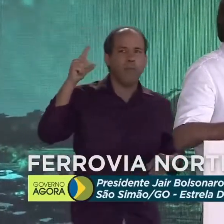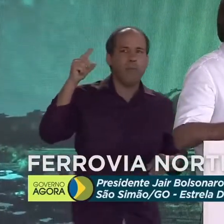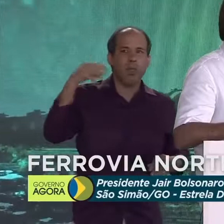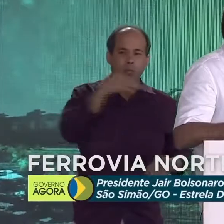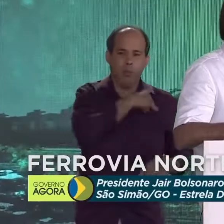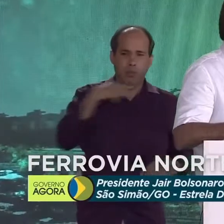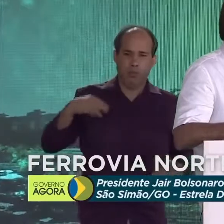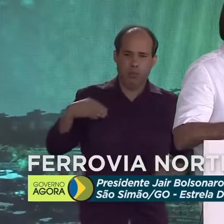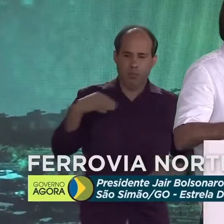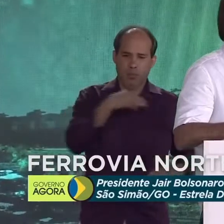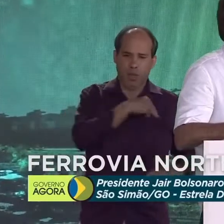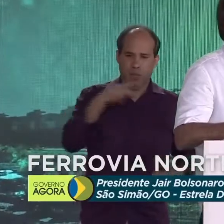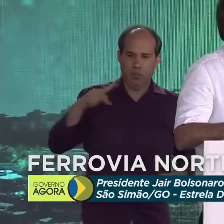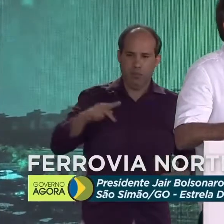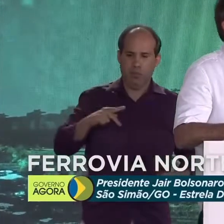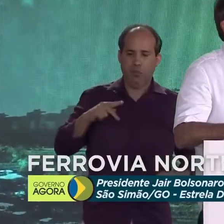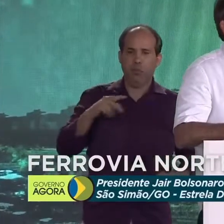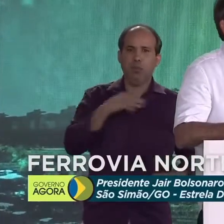Ministério Público de Goiás,